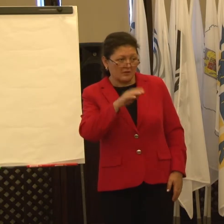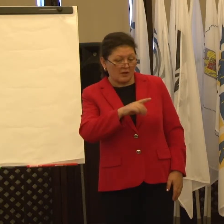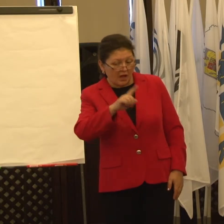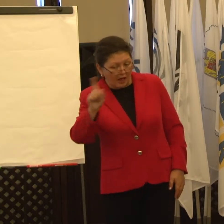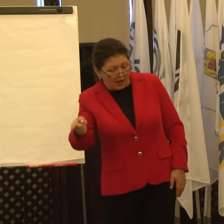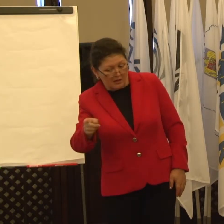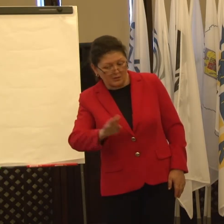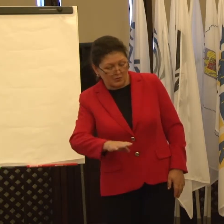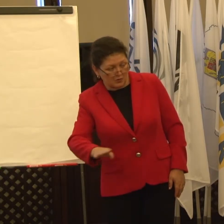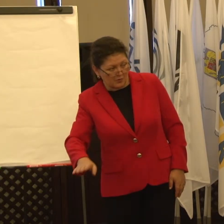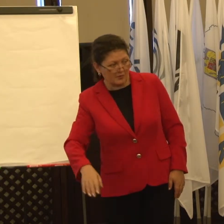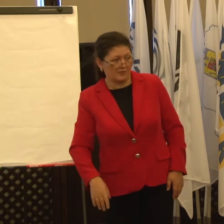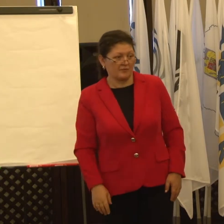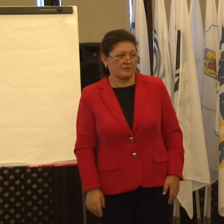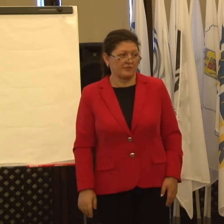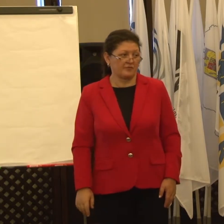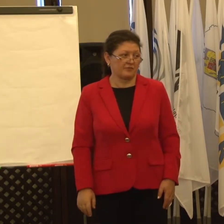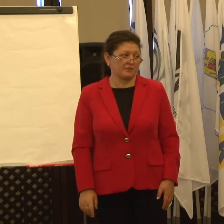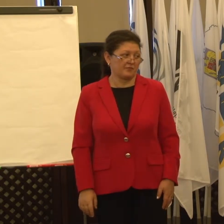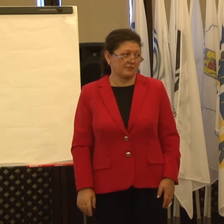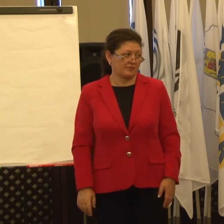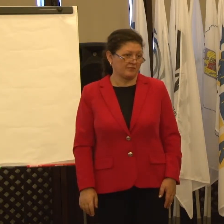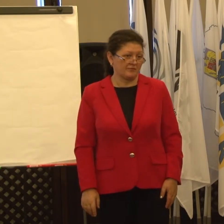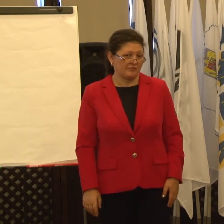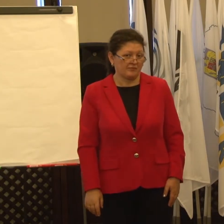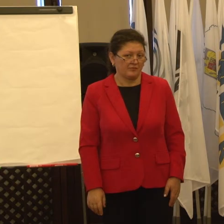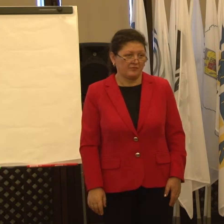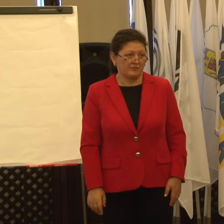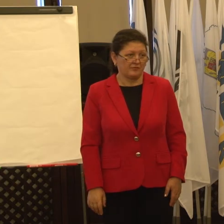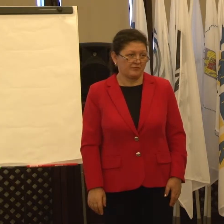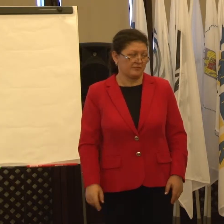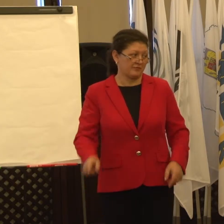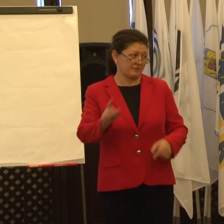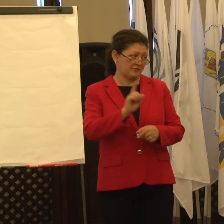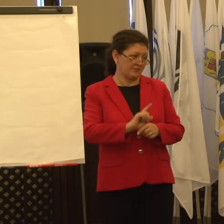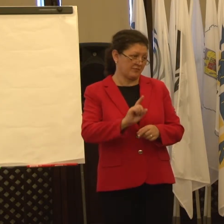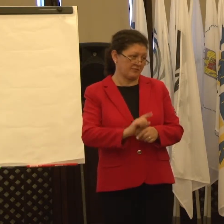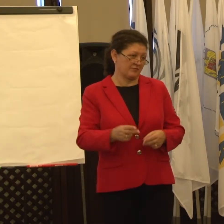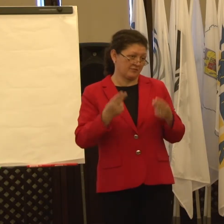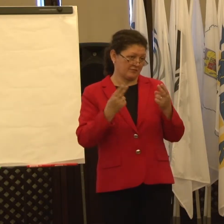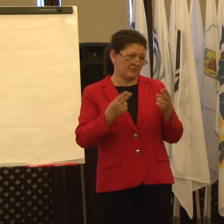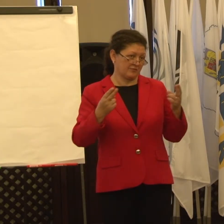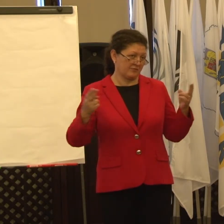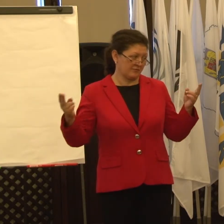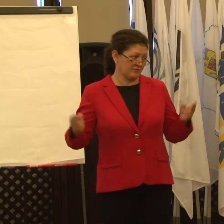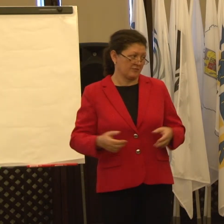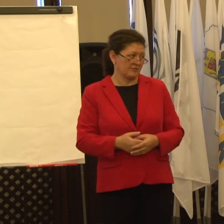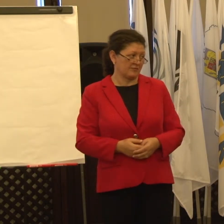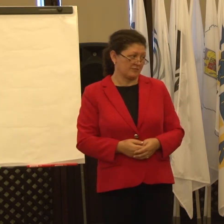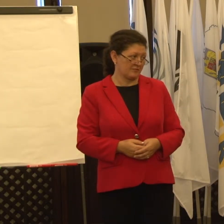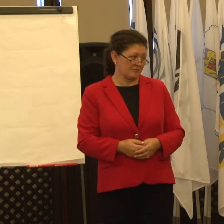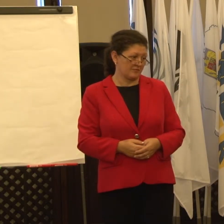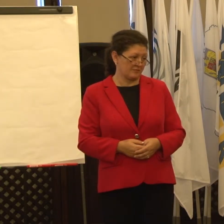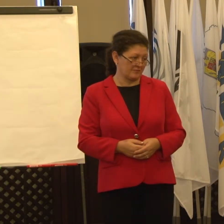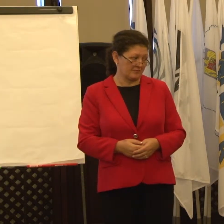copii. Pentru că, și cred că este iarăși un lucru foarte cunoscut, a fost atât de mult mediatizat în